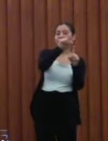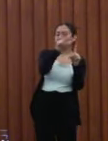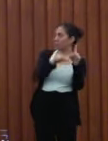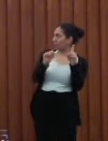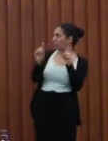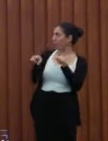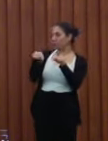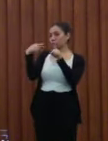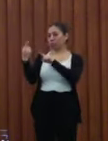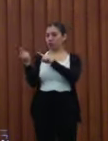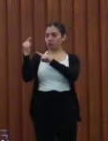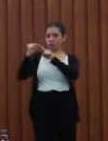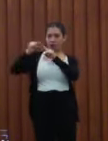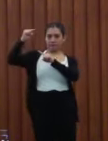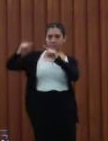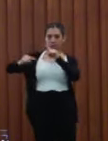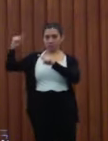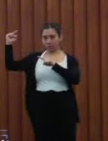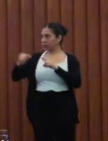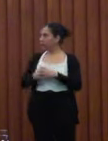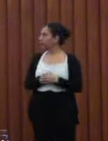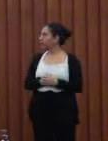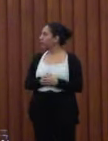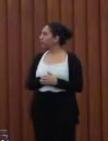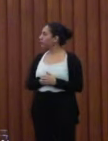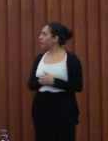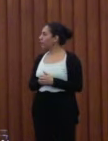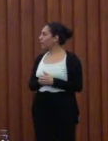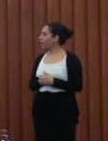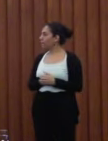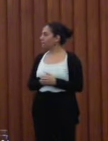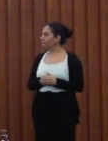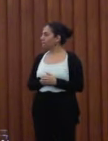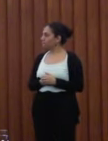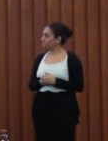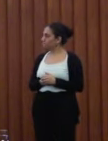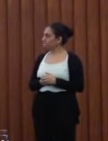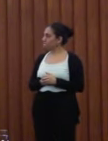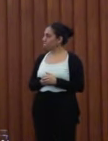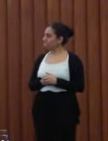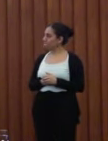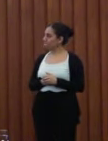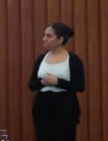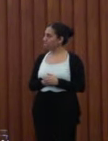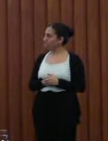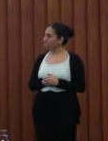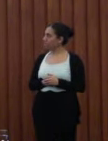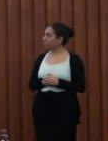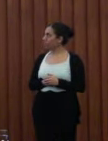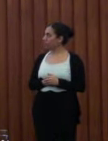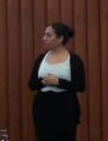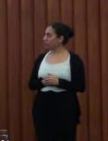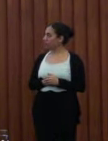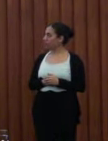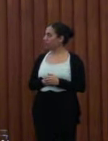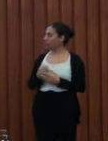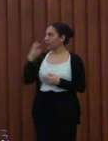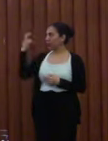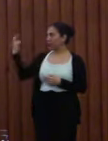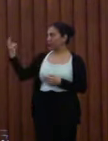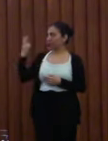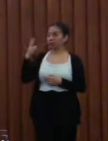si bajamos tantito la página, vamos a ver el mapa interactivo. Aquí lo que estamos viendo son los 98 casos